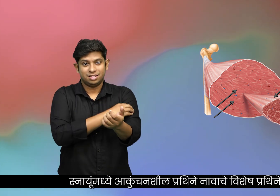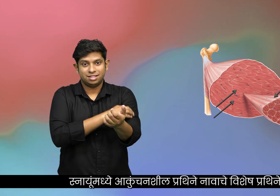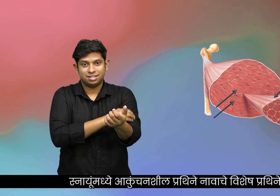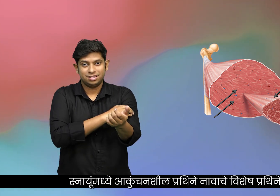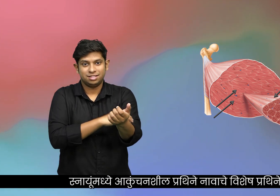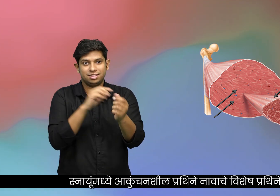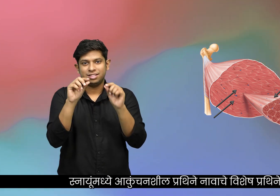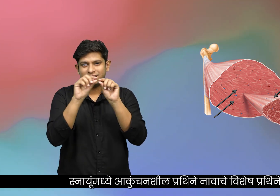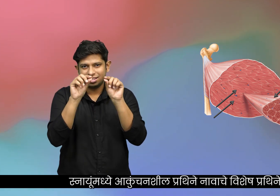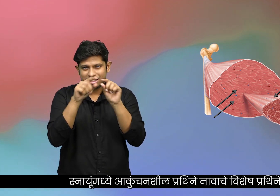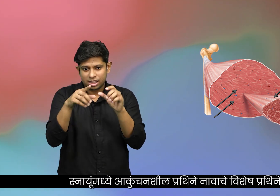पाचवा, सप्तायूंमध्ये